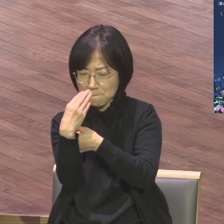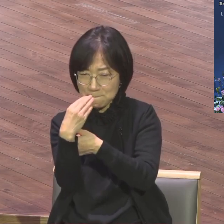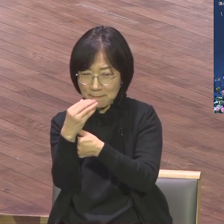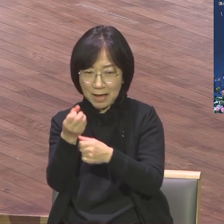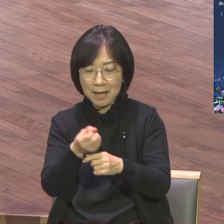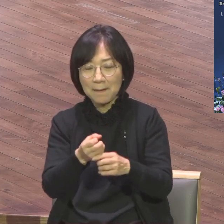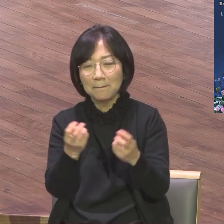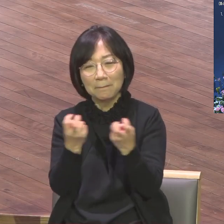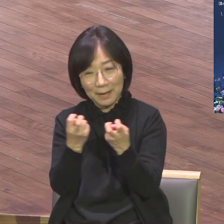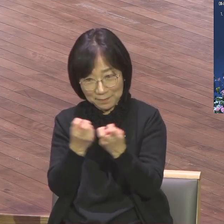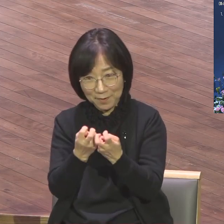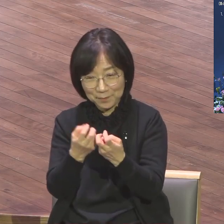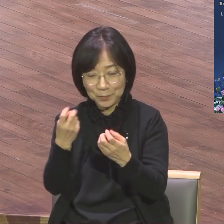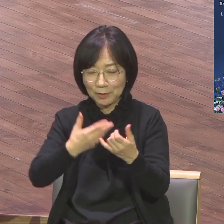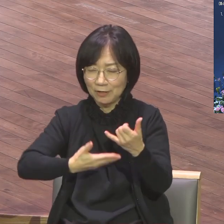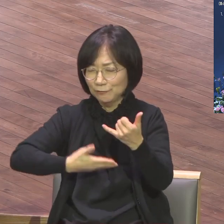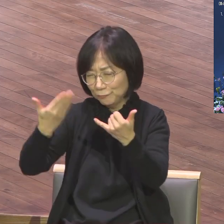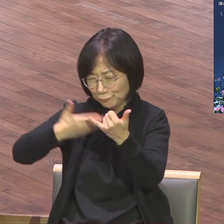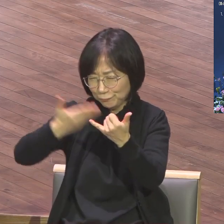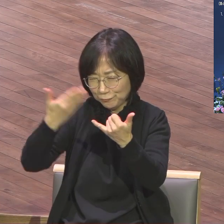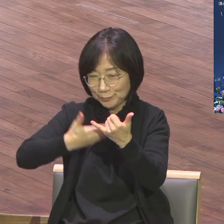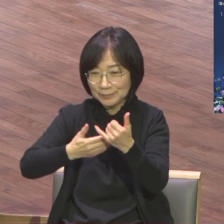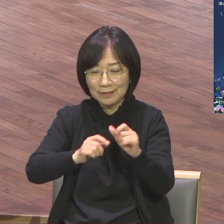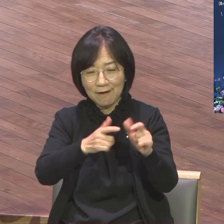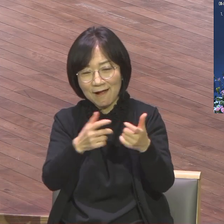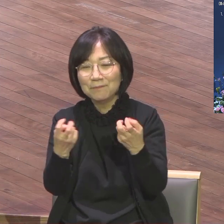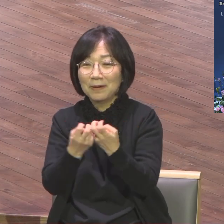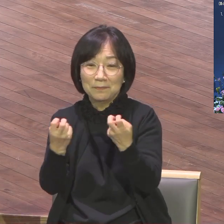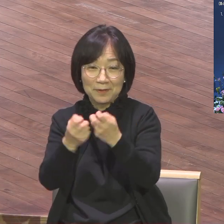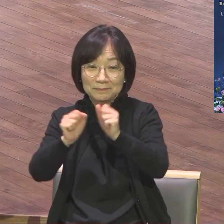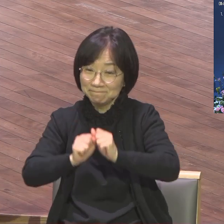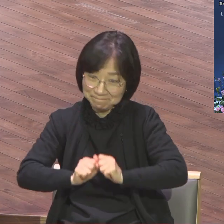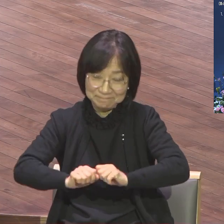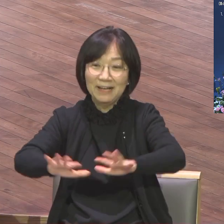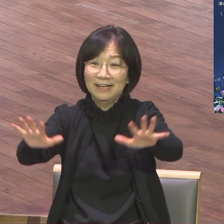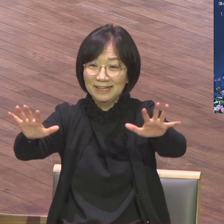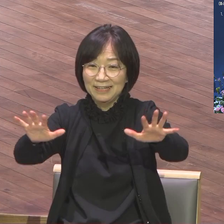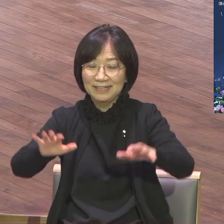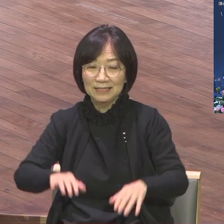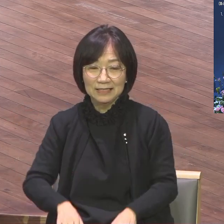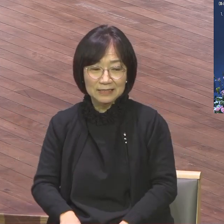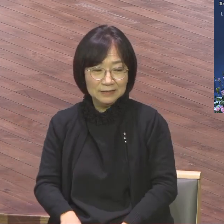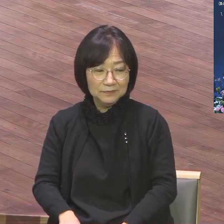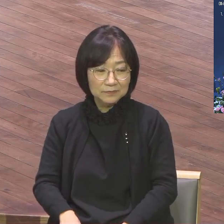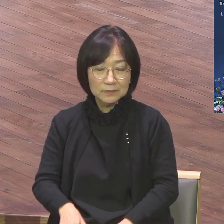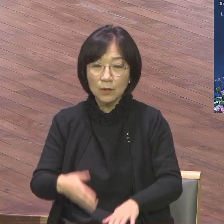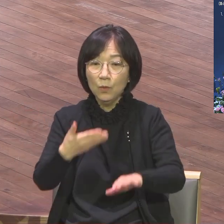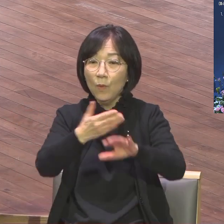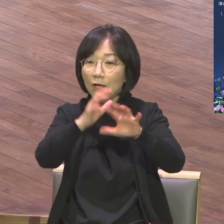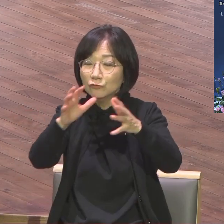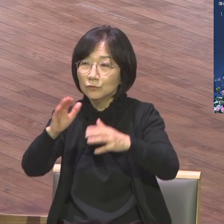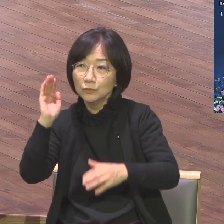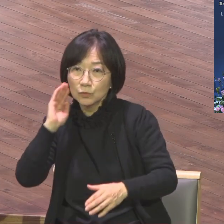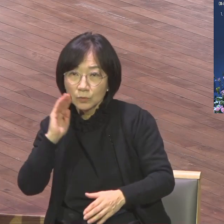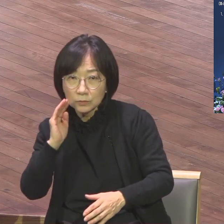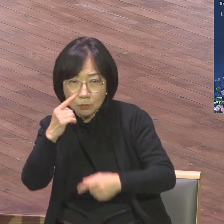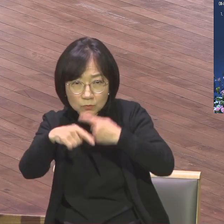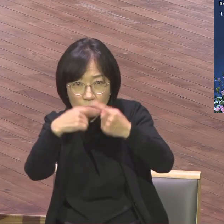그야말로 유튜브에 확 띄웁니다. 그래서 유튜브 띄워가지고 농인들이 그 수화를